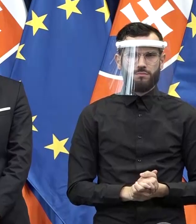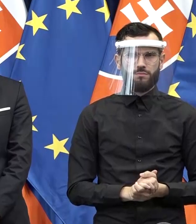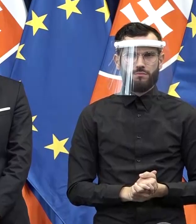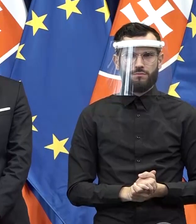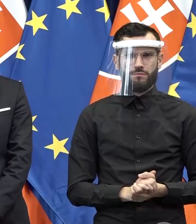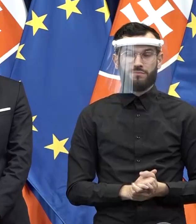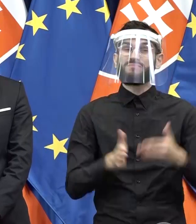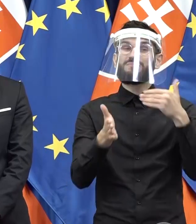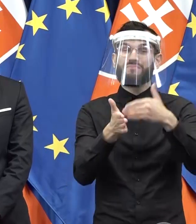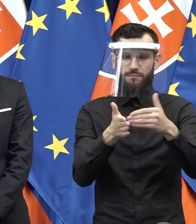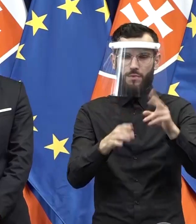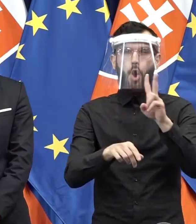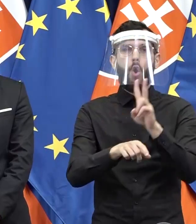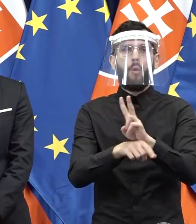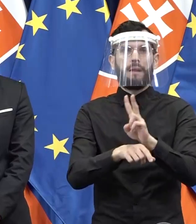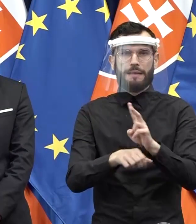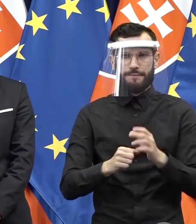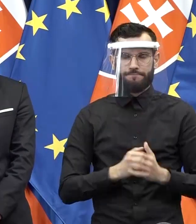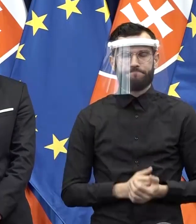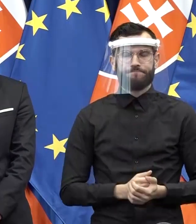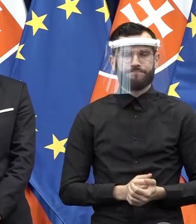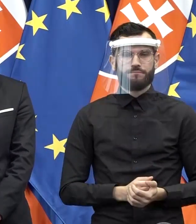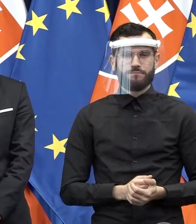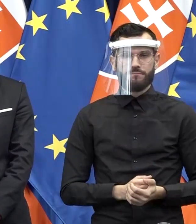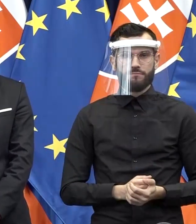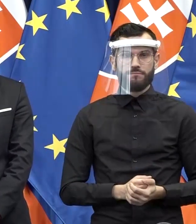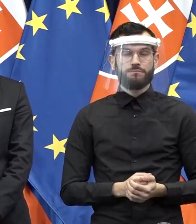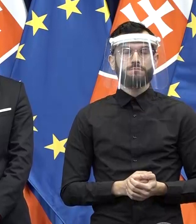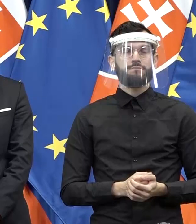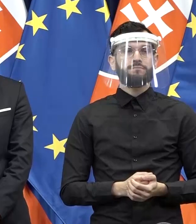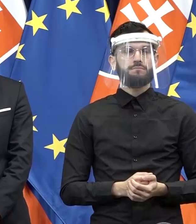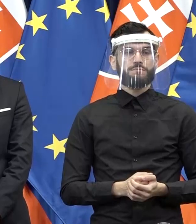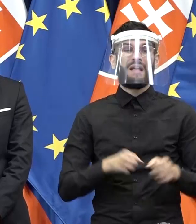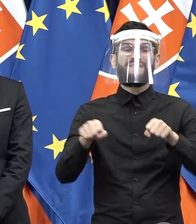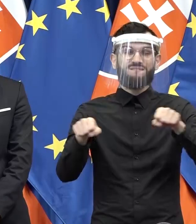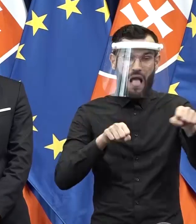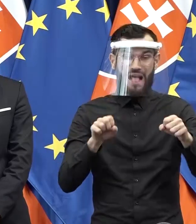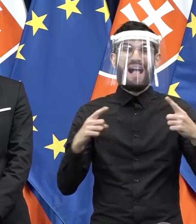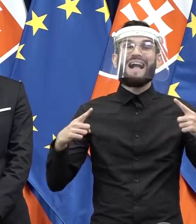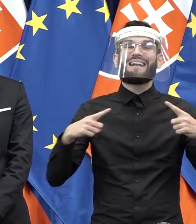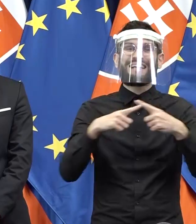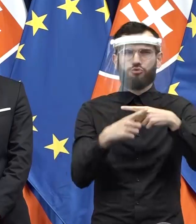Ďalšie opatrenie. Vláda, ústredný krízový štáb,